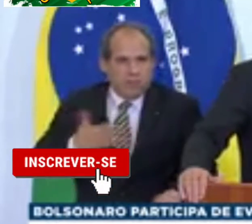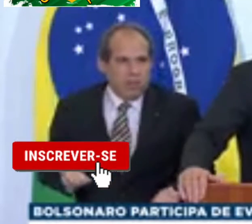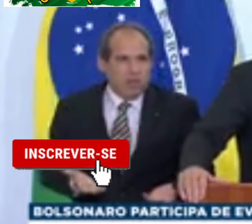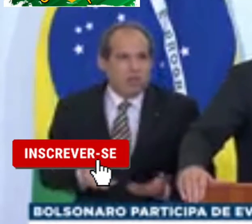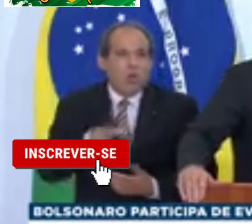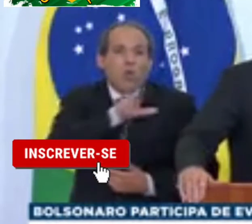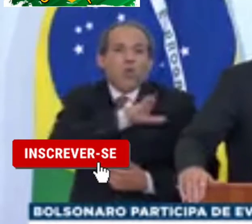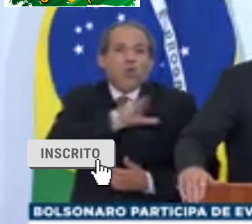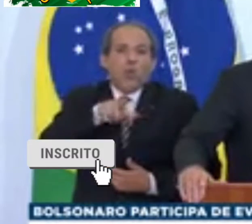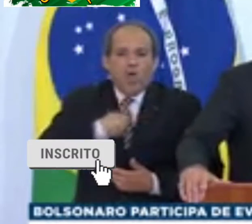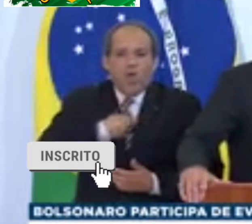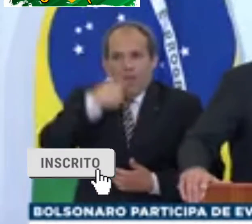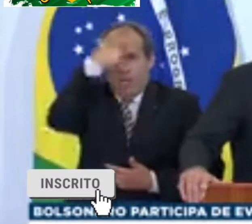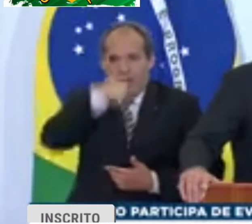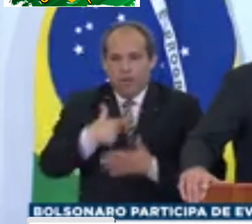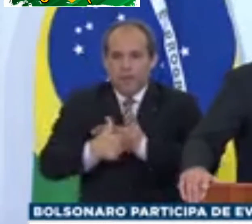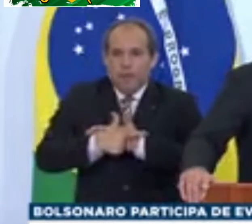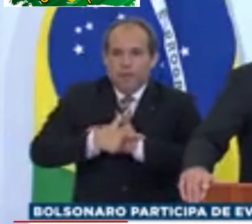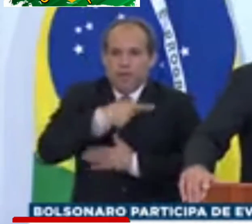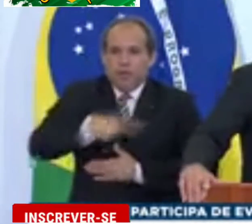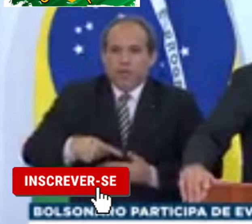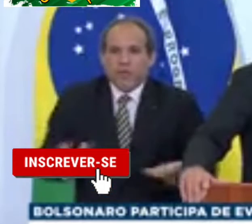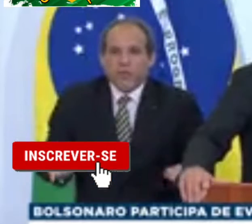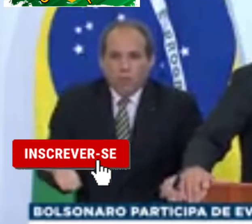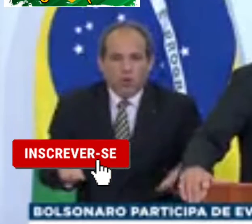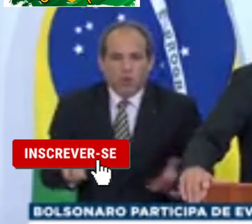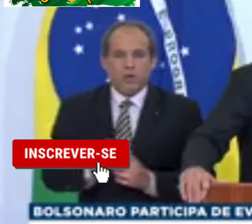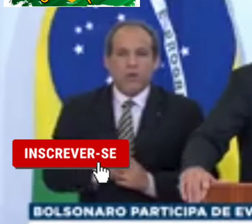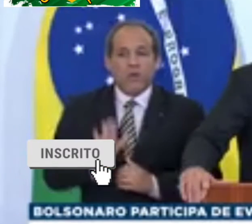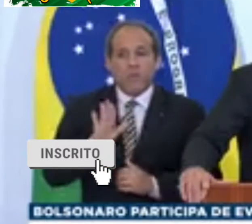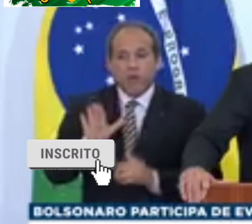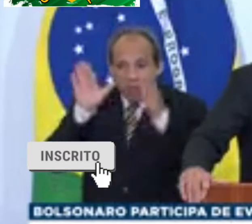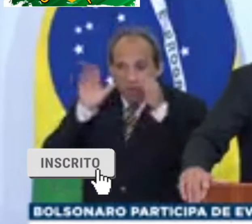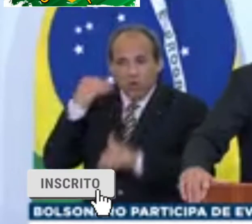pela função que tenho no momento aqui, presidente da República.